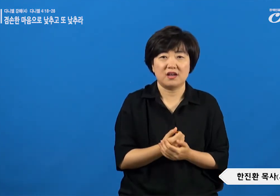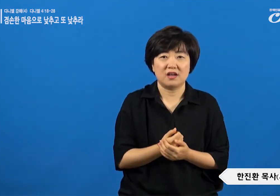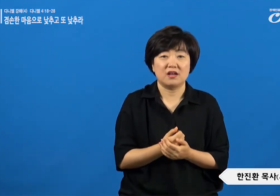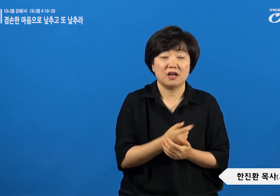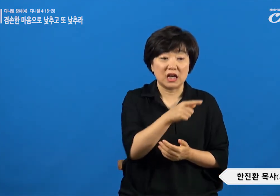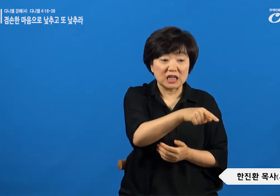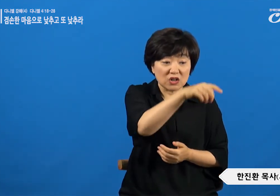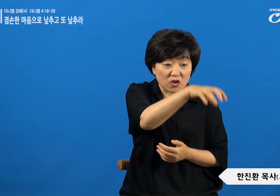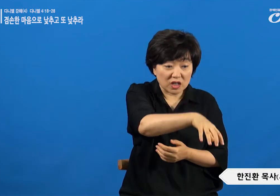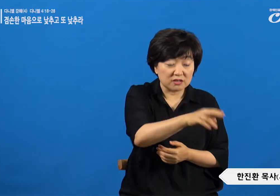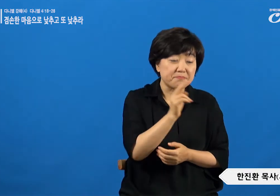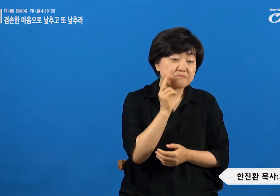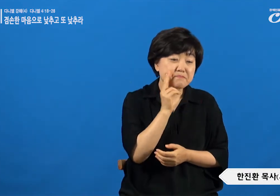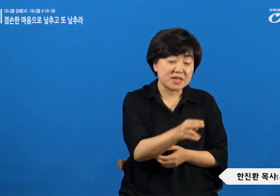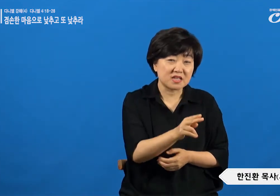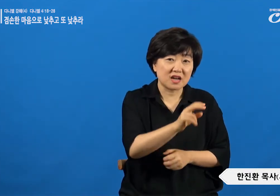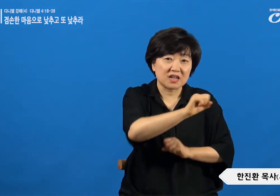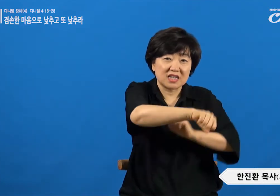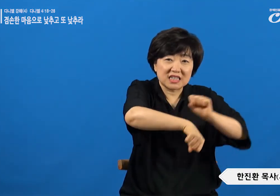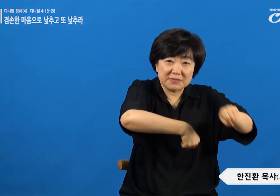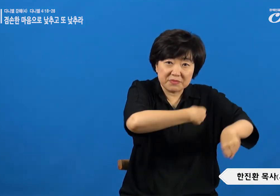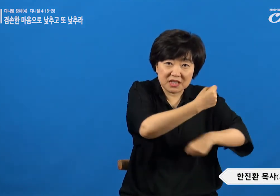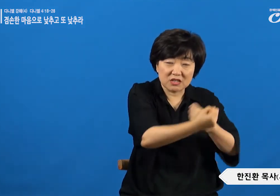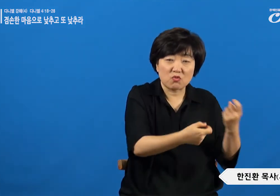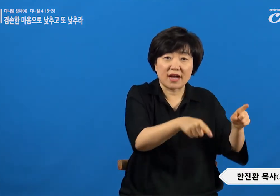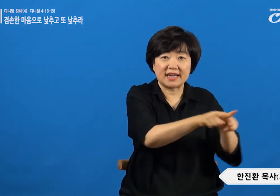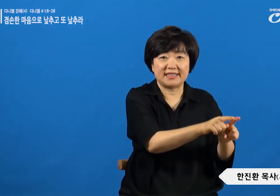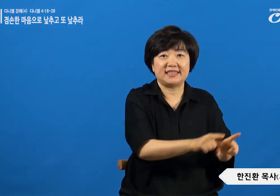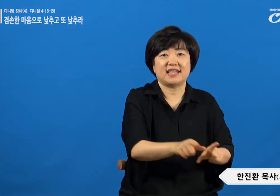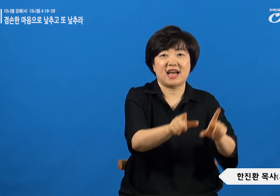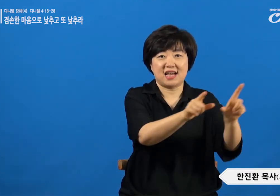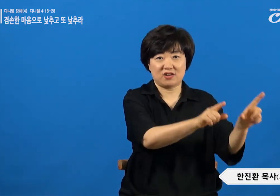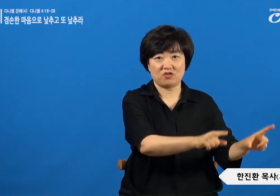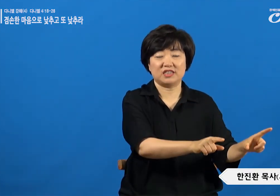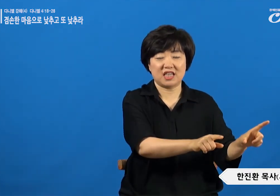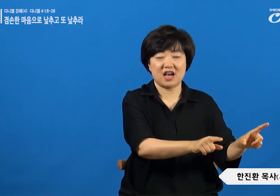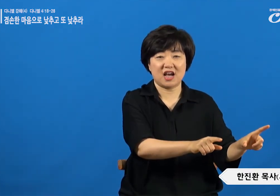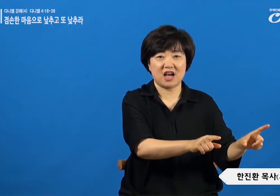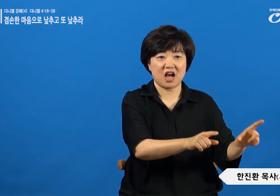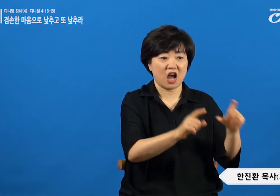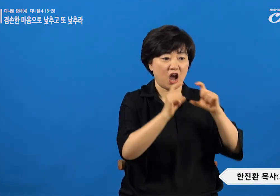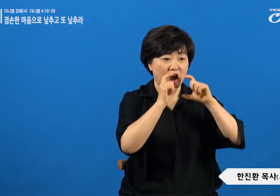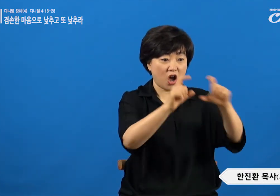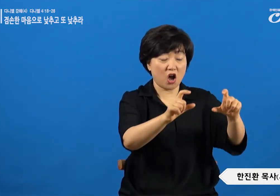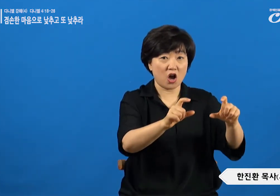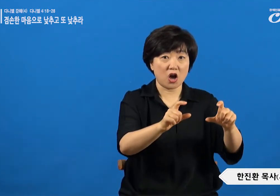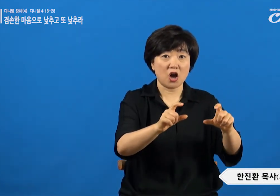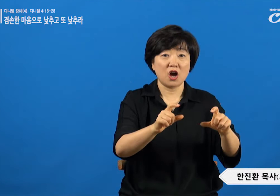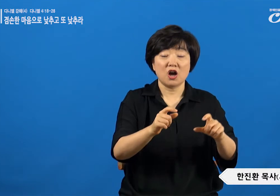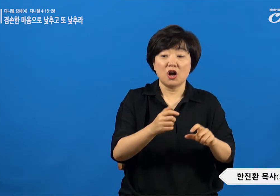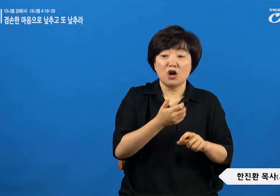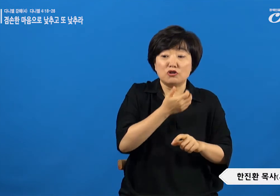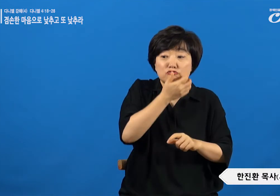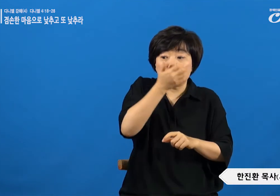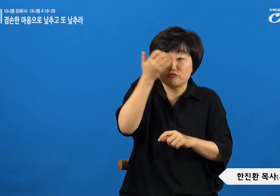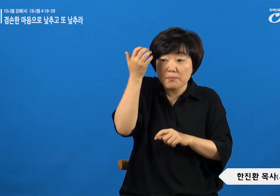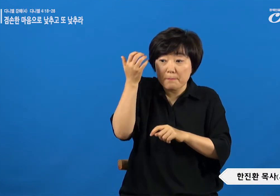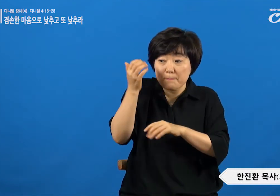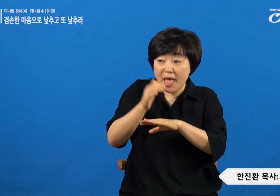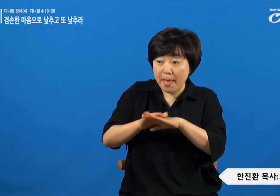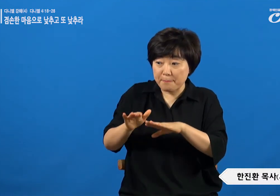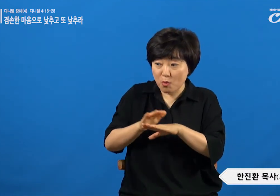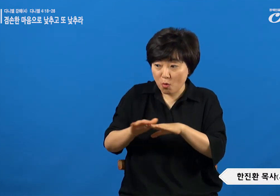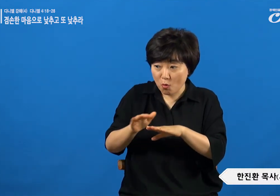것이고, 거기서 비참하게 짐승들과 함께 살 것입니다. 그 해몽을